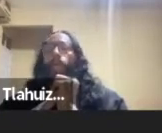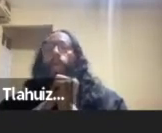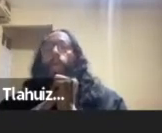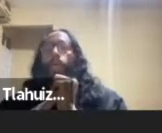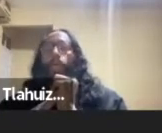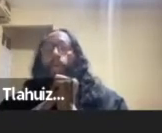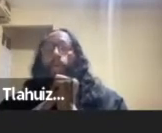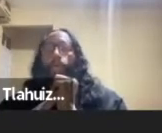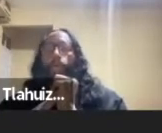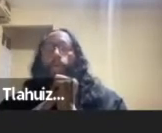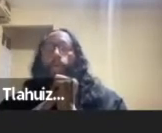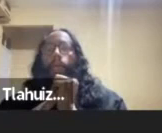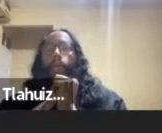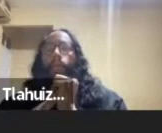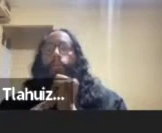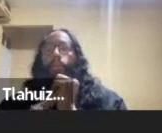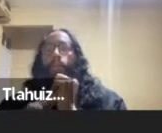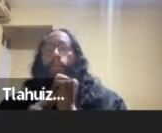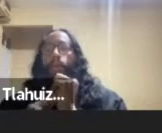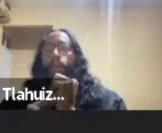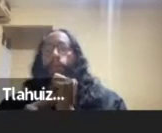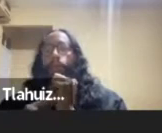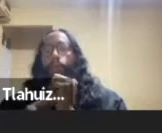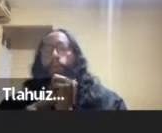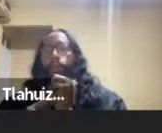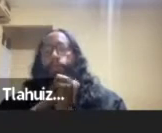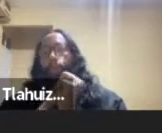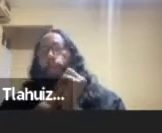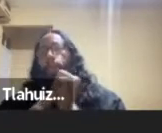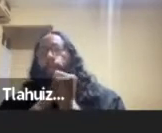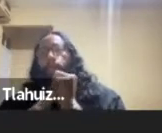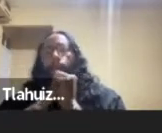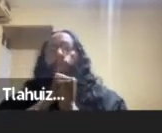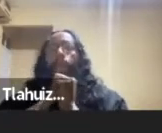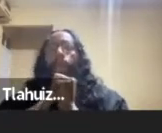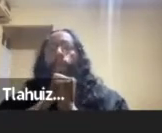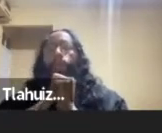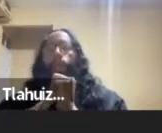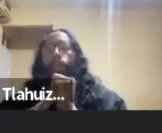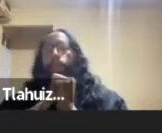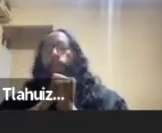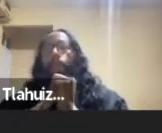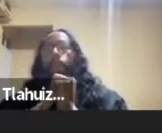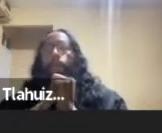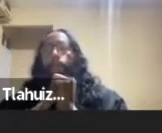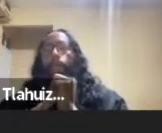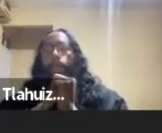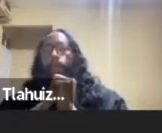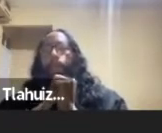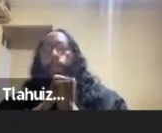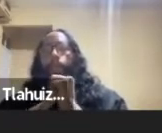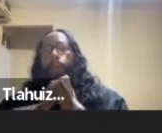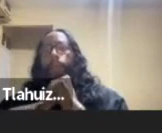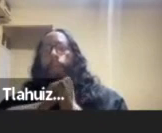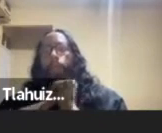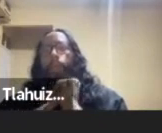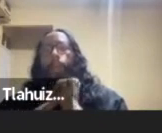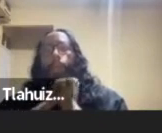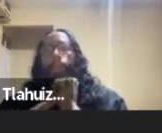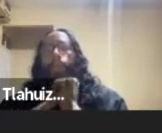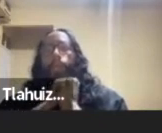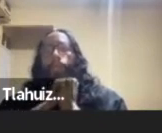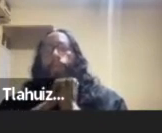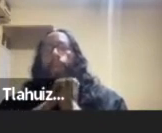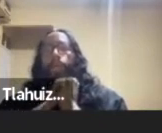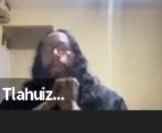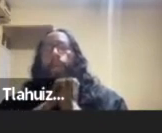australiano. Y nos pone a un modelo, que es Nail DiMarco. Es desnudo, nada más está con